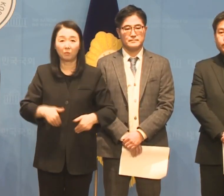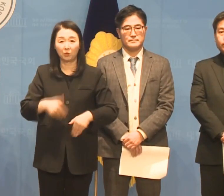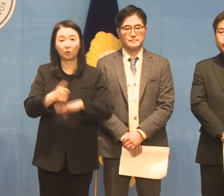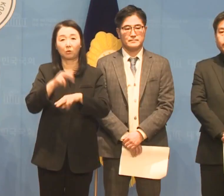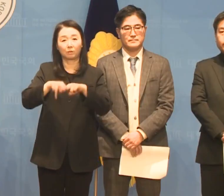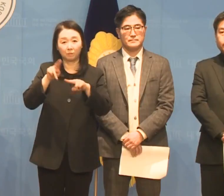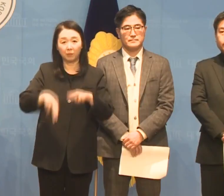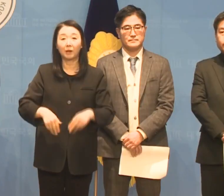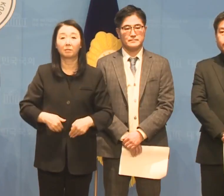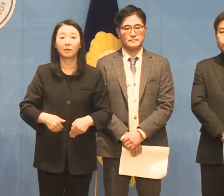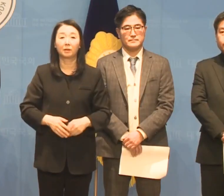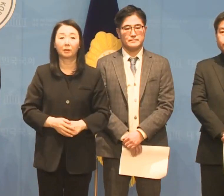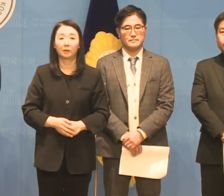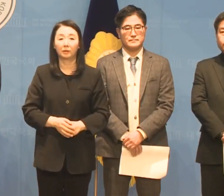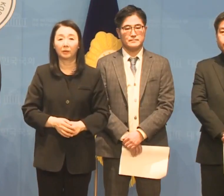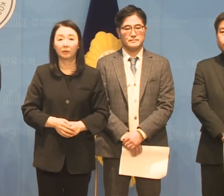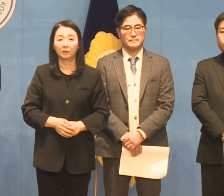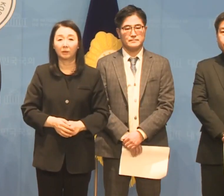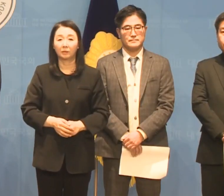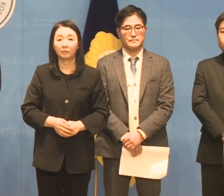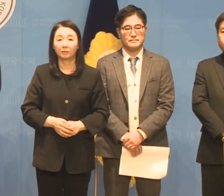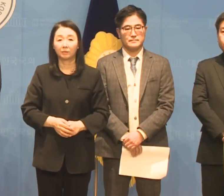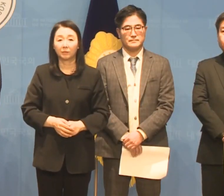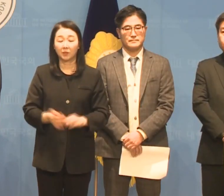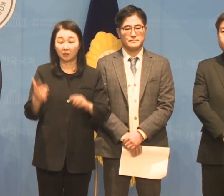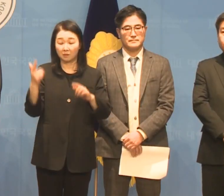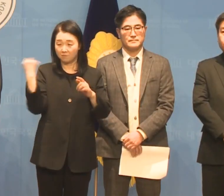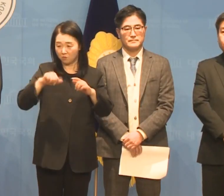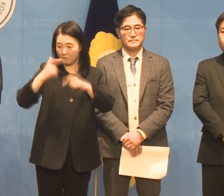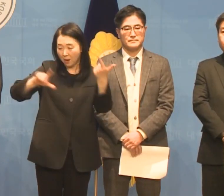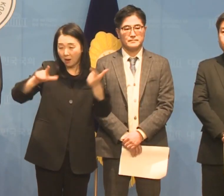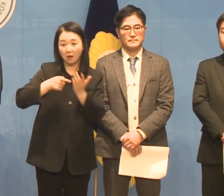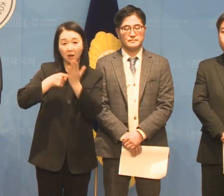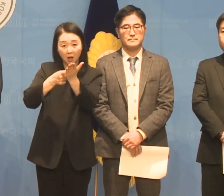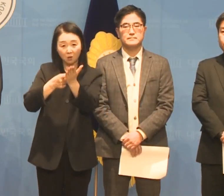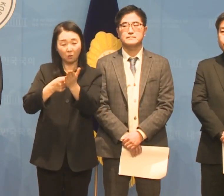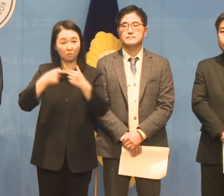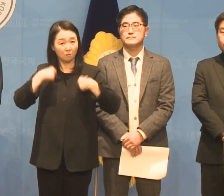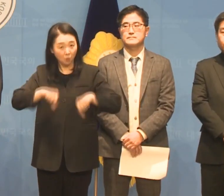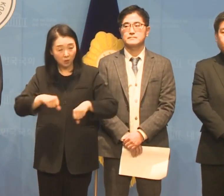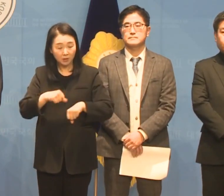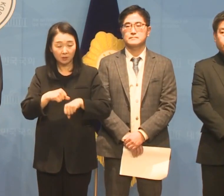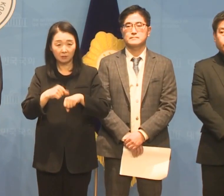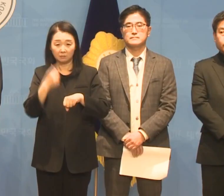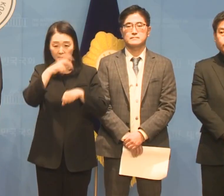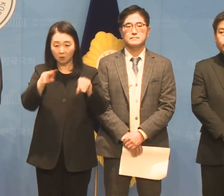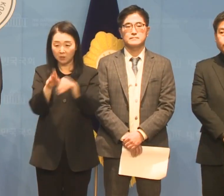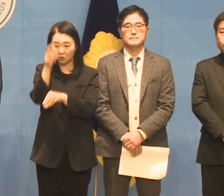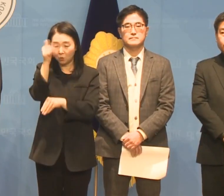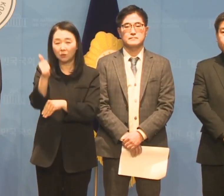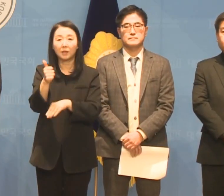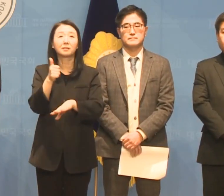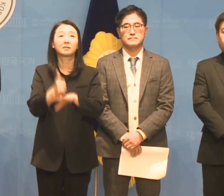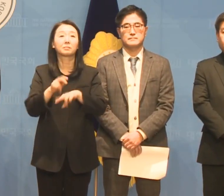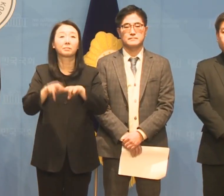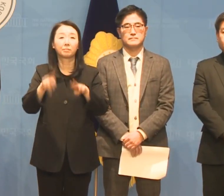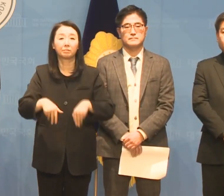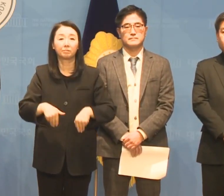사퇴해야 됩니다. 그리고 즉시 항고 포기를 한 검찰총장도 사퇴해야